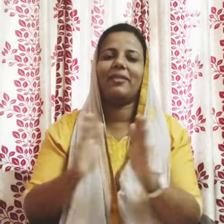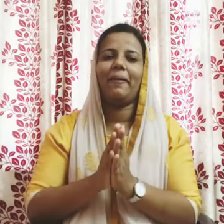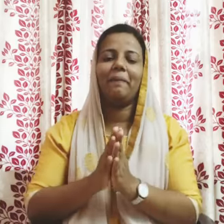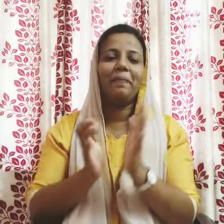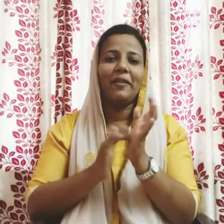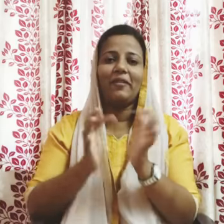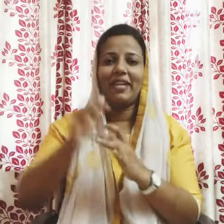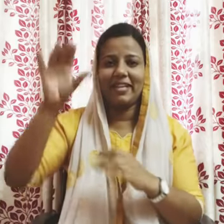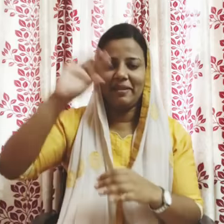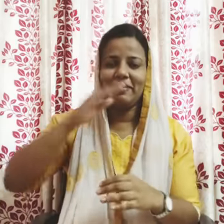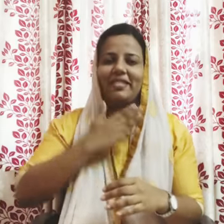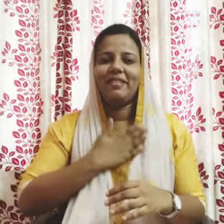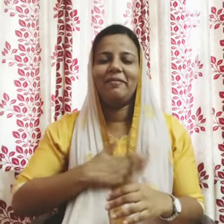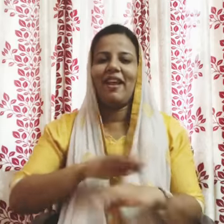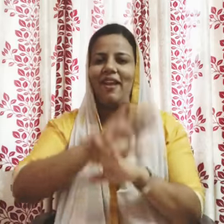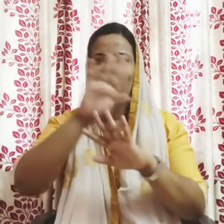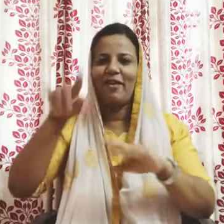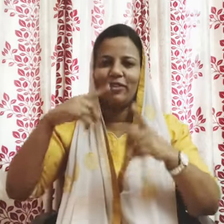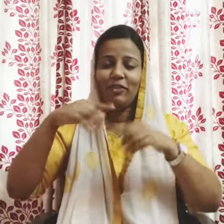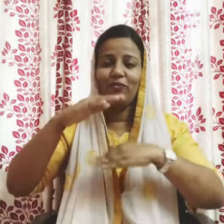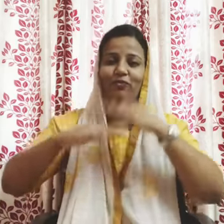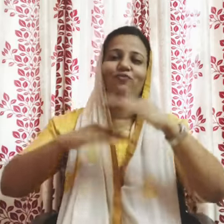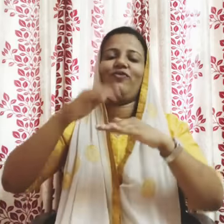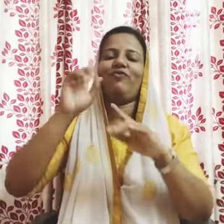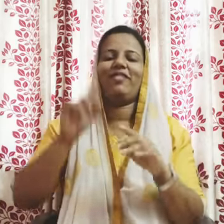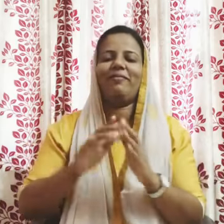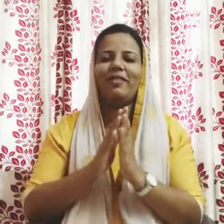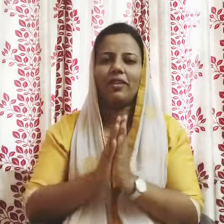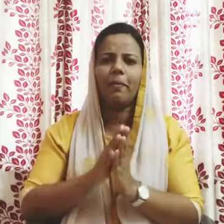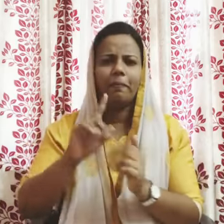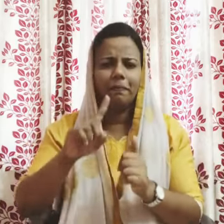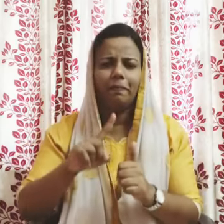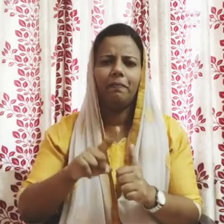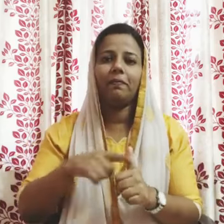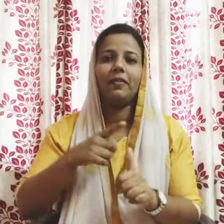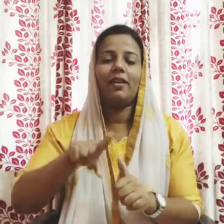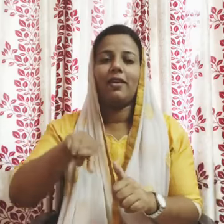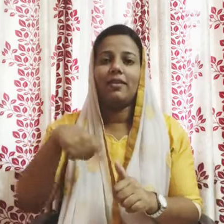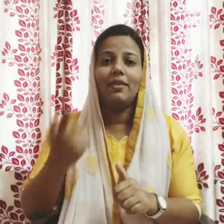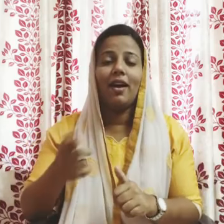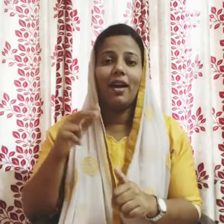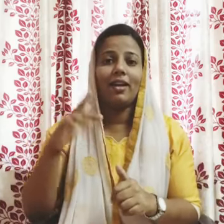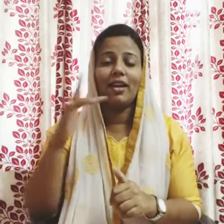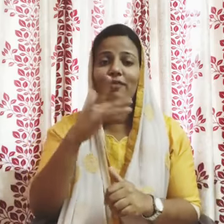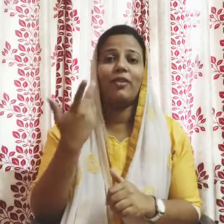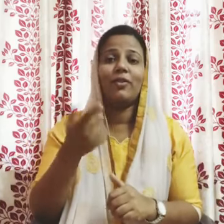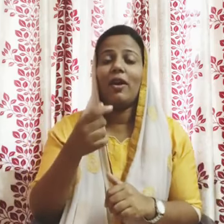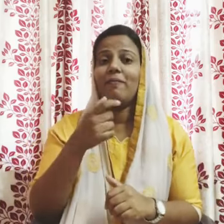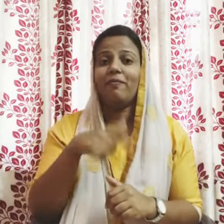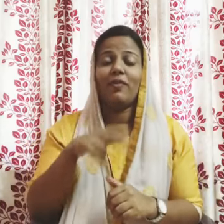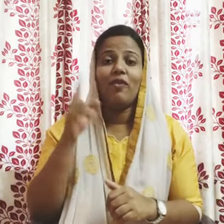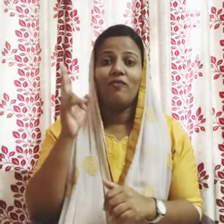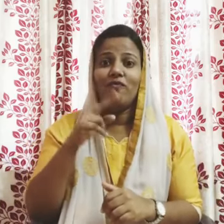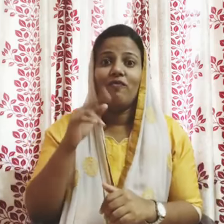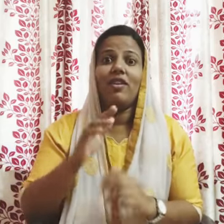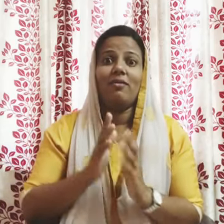അനുഗ്രഹിക്കട്ടെ. ദൈവത്തിന്റെ കൃപയും സമാധാനവും നിങ്ങളുടെ ജീവിതത്തിൽ വർദ്ധിച്ചു പെരുകുമാറാകട്ടെ. പ്രത്യേകിച്ച് നാളെ സഭായോഗമുള്ളവർ ഇന്ന് പ്രത്യേകിച്ച്